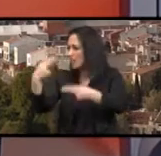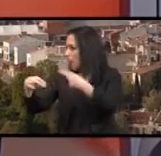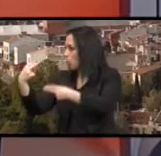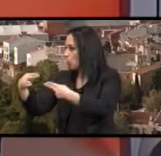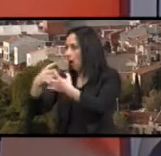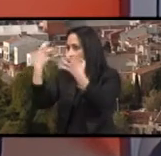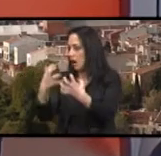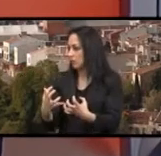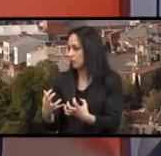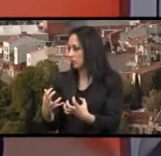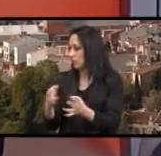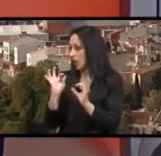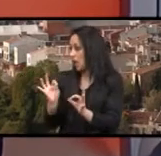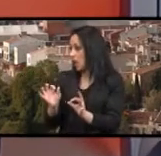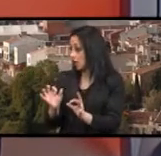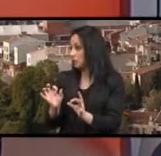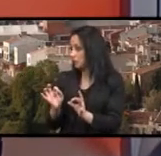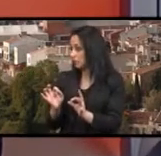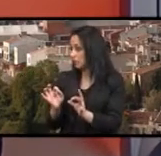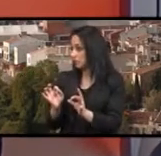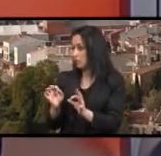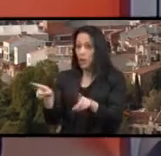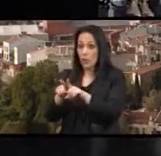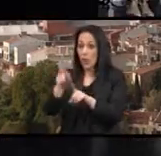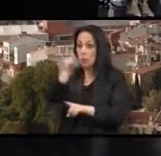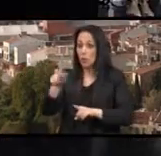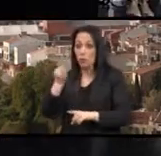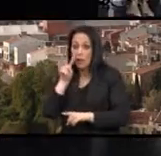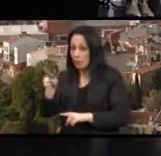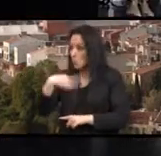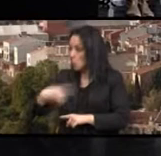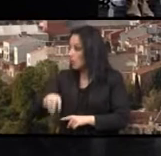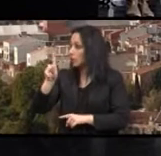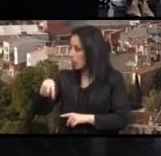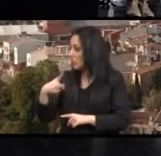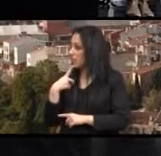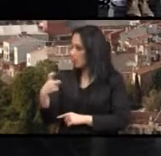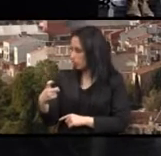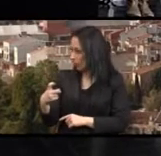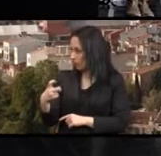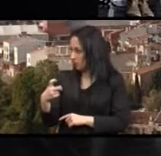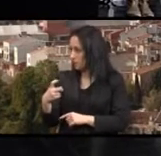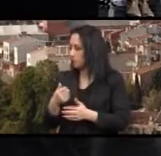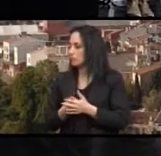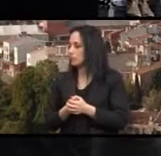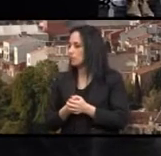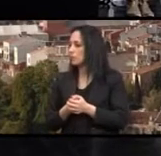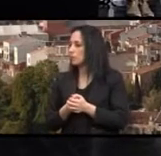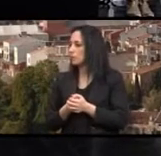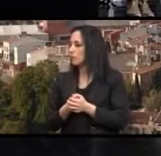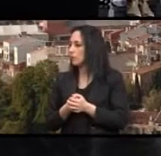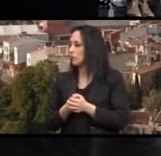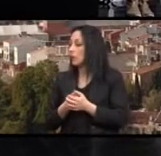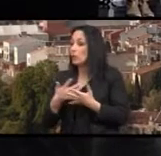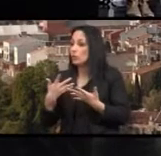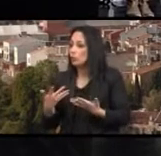dir, són perquè tothom s'hi deu trobar, inclús els que veuen, que s'hi troben un obstacle, imagineu-vos els que no hi veiem. Amb tot